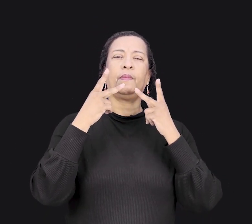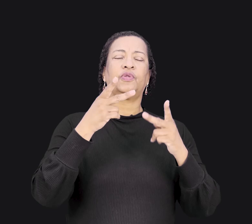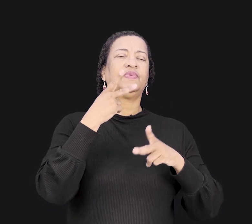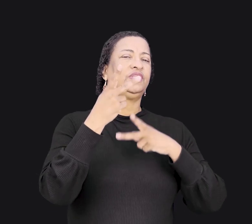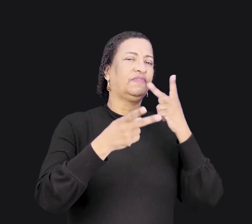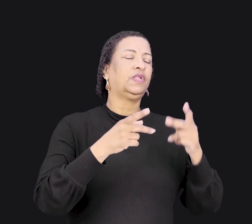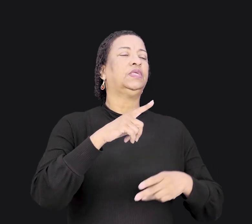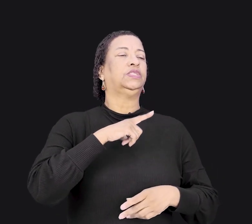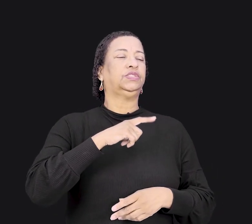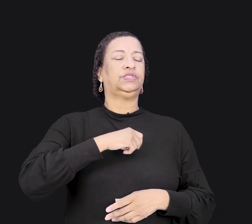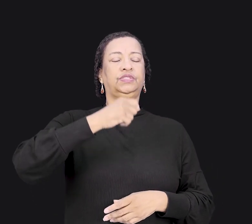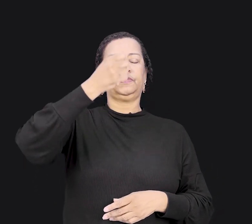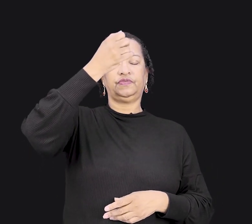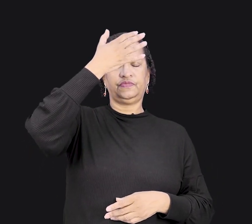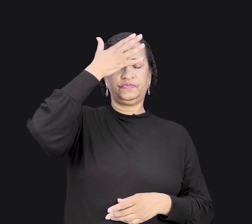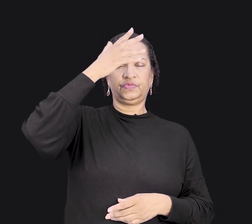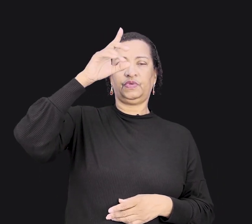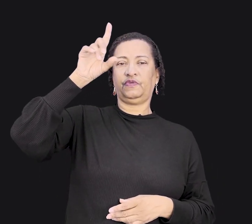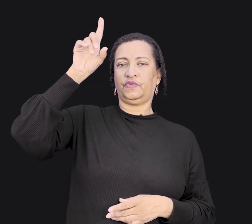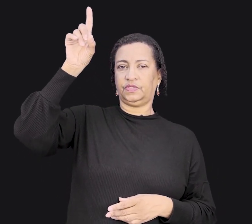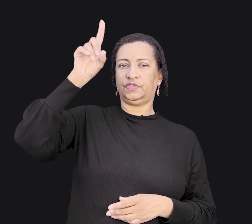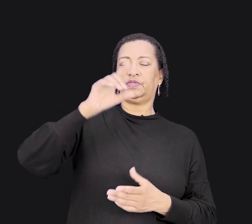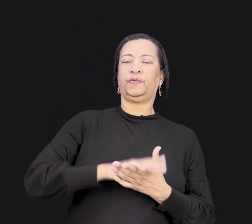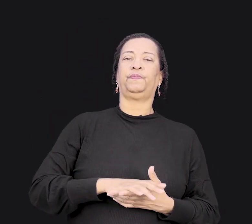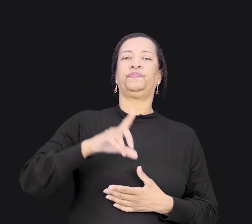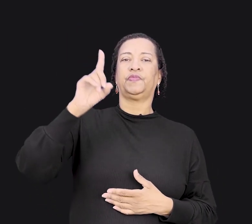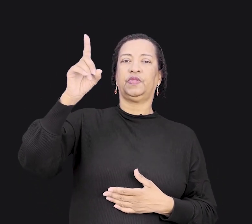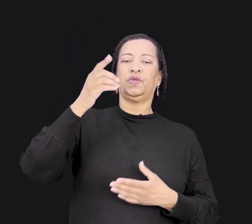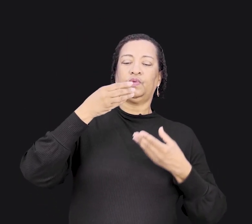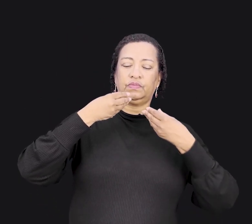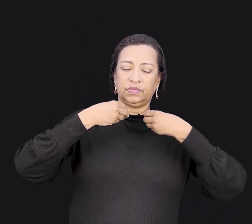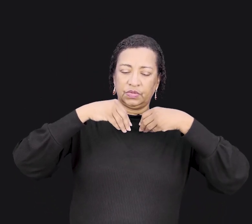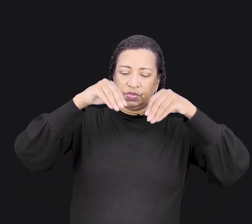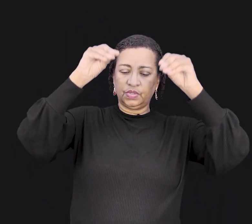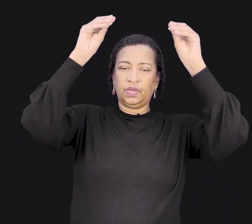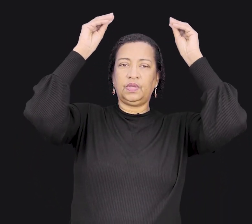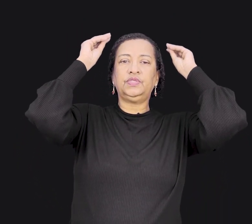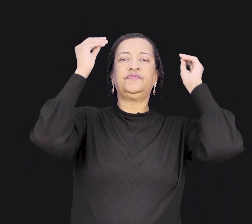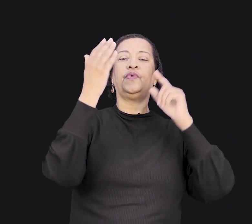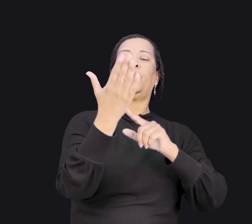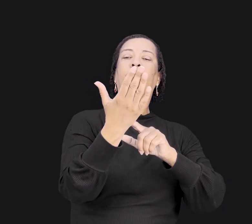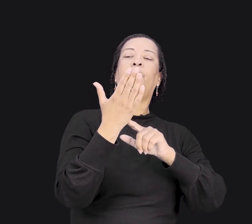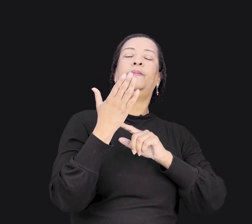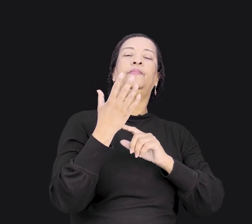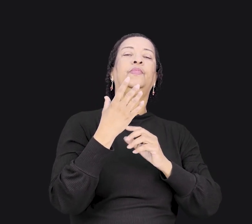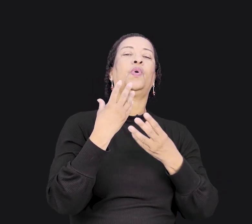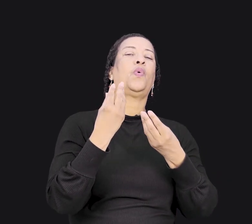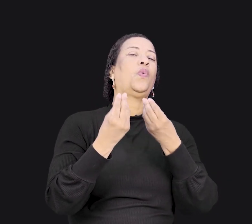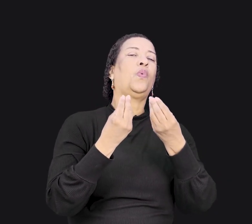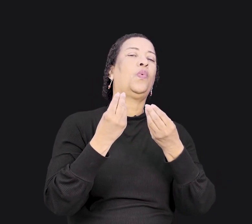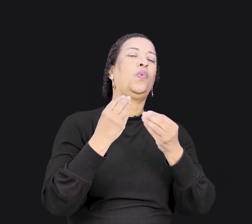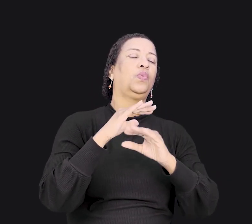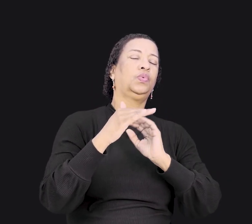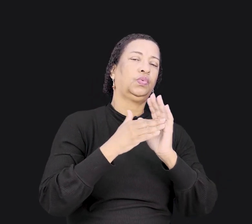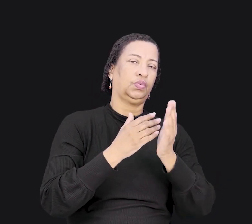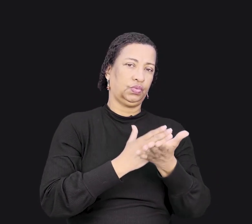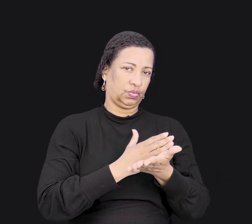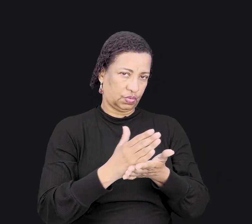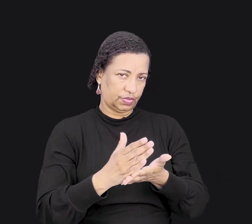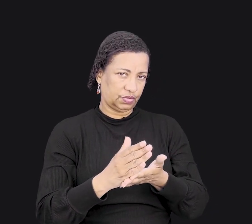uma revelação de Deus. Deus tirou o véu e me mostrou como tudo começou. Se não fosse assim, nós